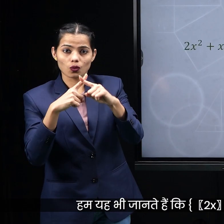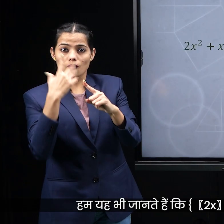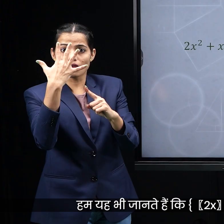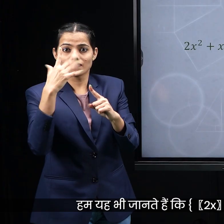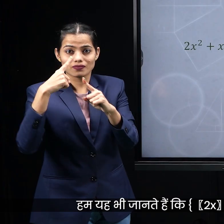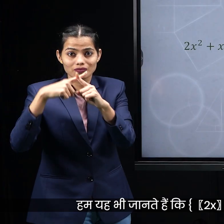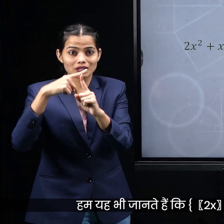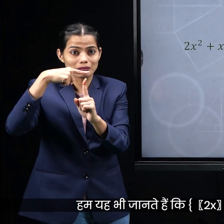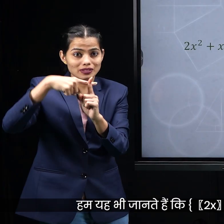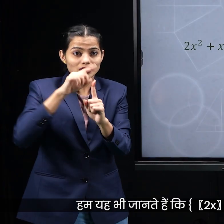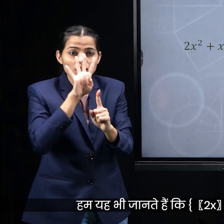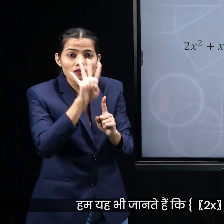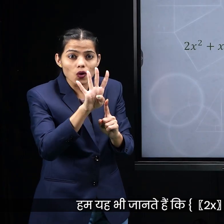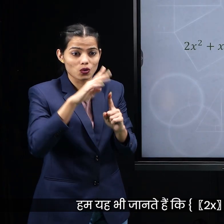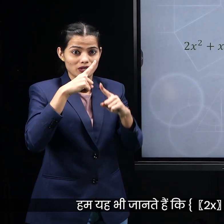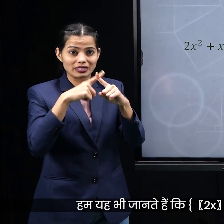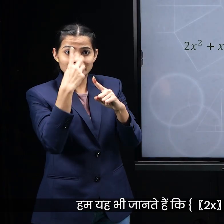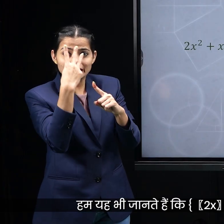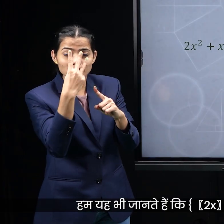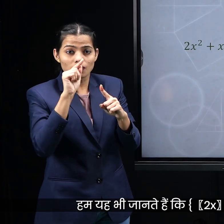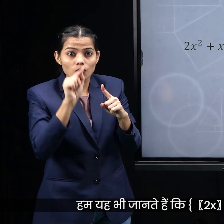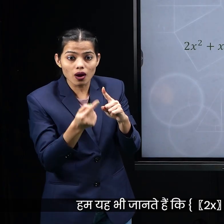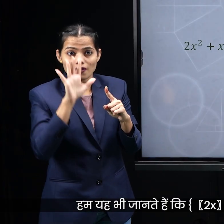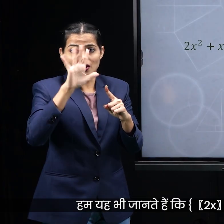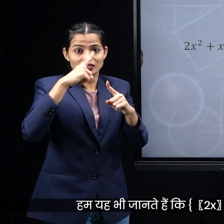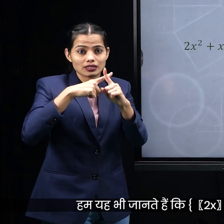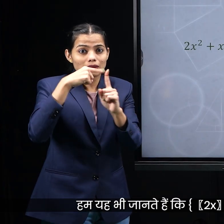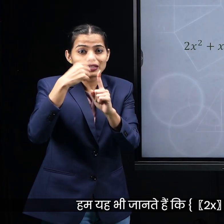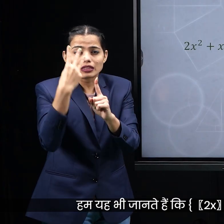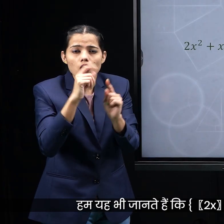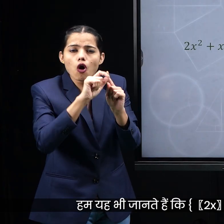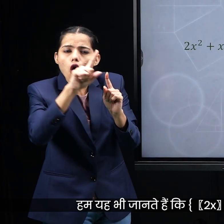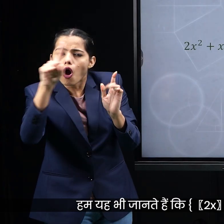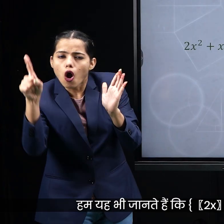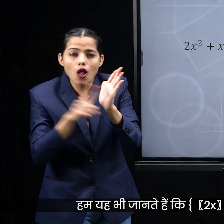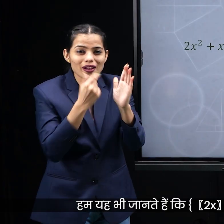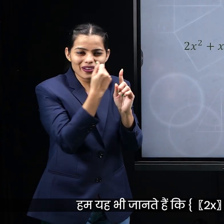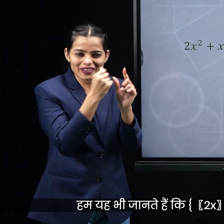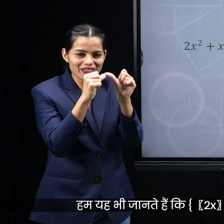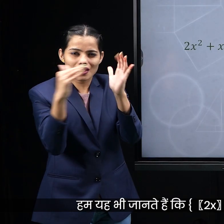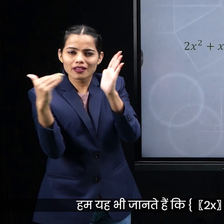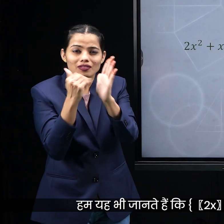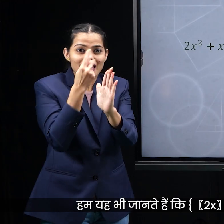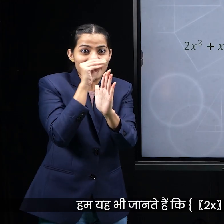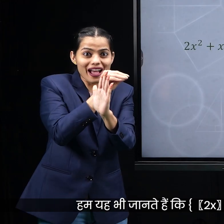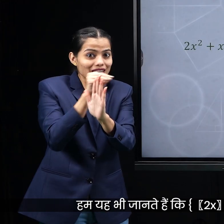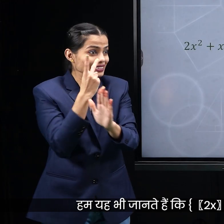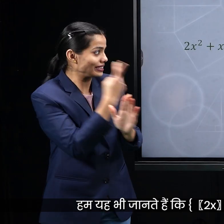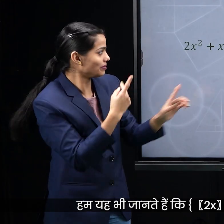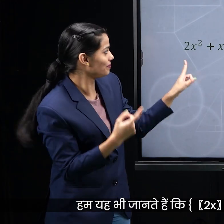2x² प्लस x, 5x प्लस 4x³ 5x प्लस 3 सभी